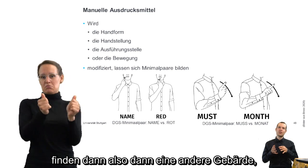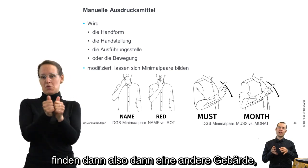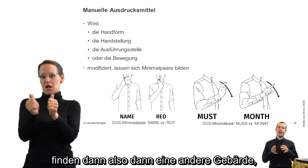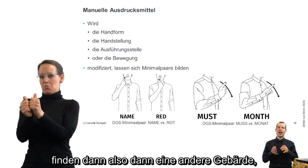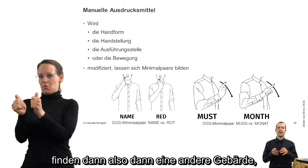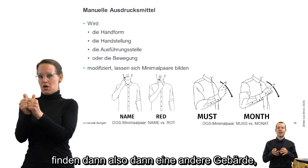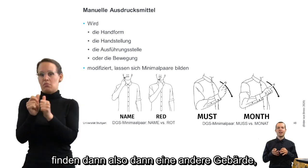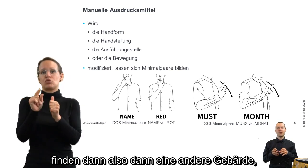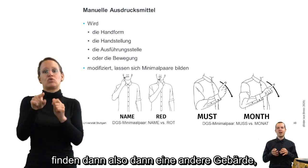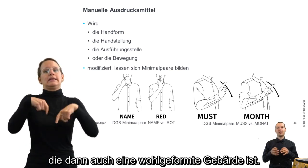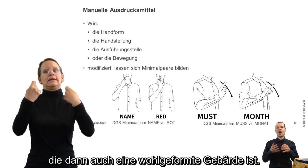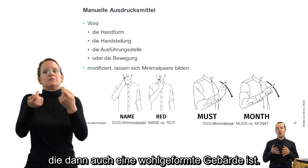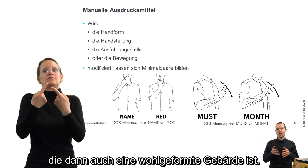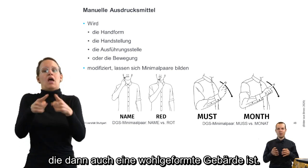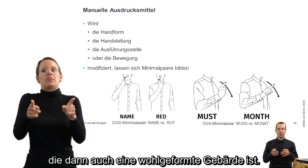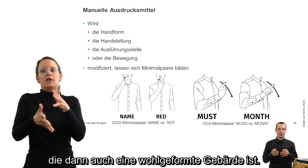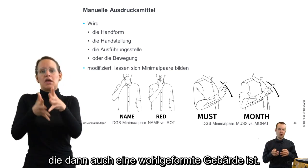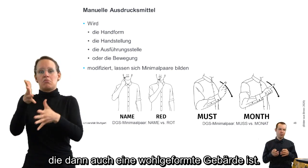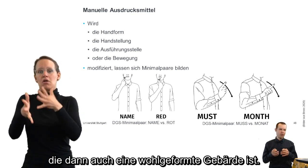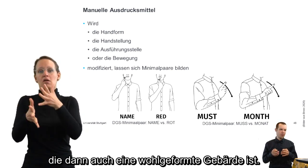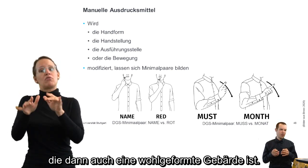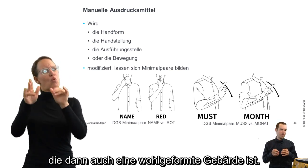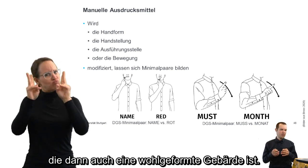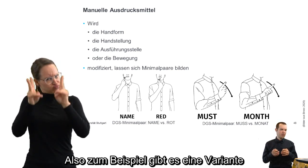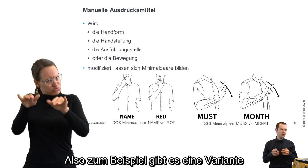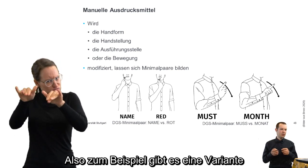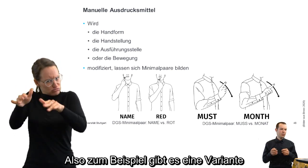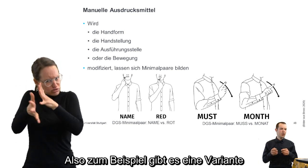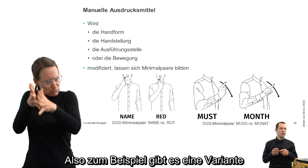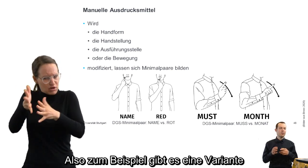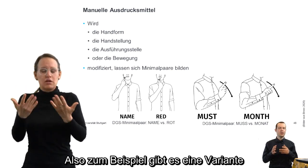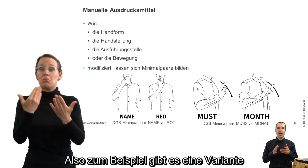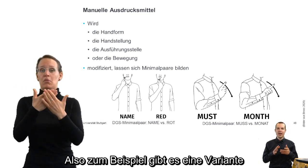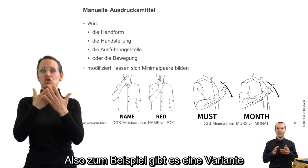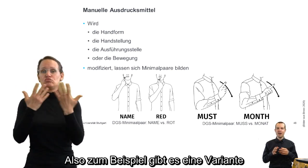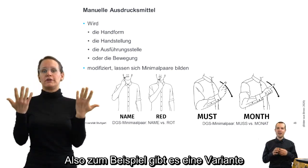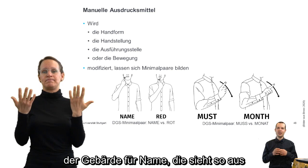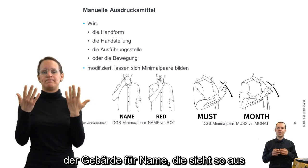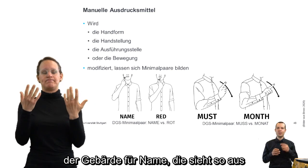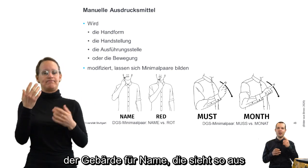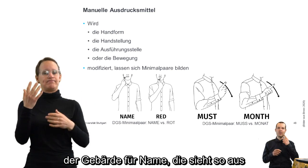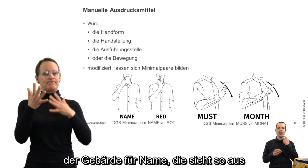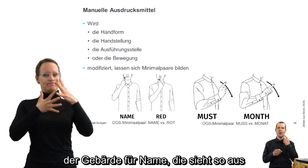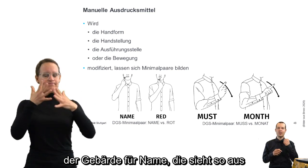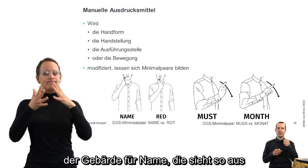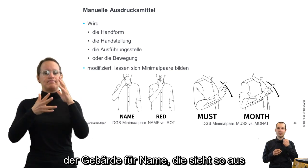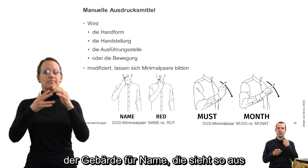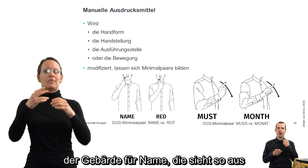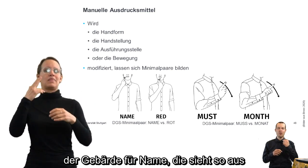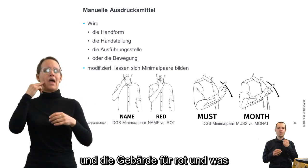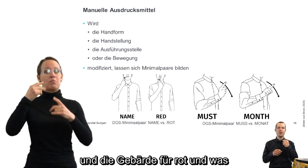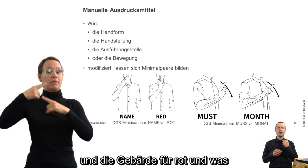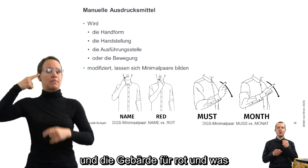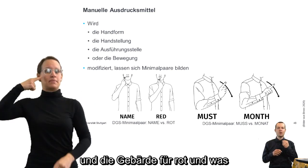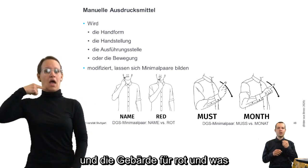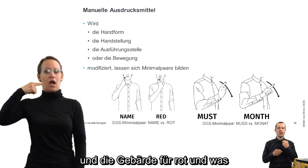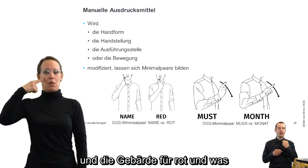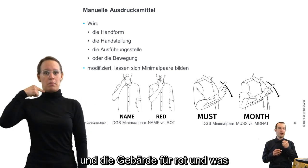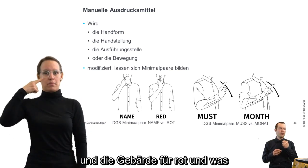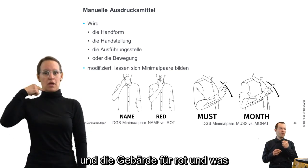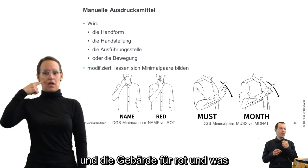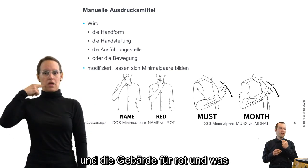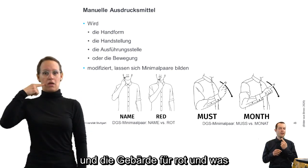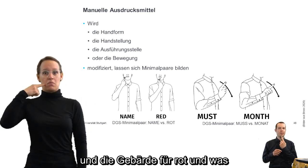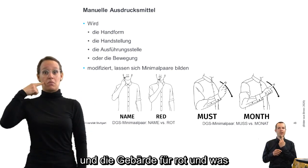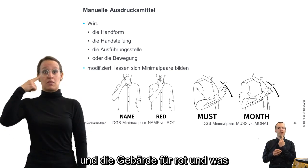wir finden also dann eine andere Gebärde, die auch eine wohlgeformte Gebärde ist. Also zum Beispiel gibt es eine Variante der Gebärde für Name, die sieht so aus und